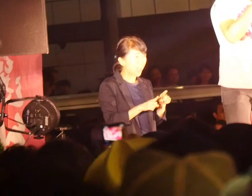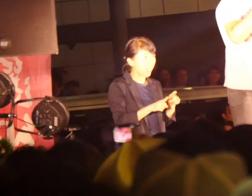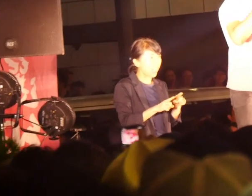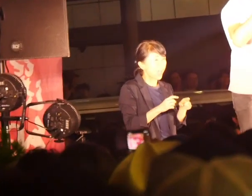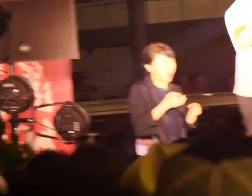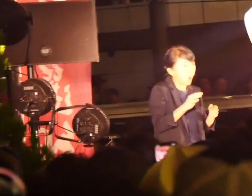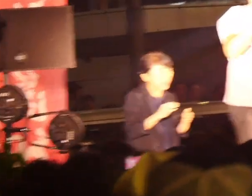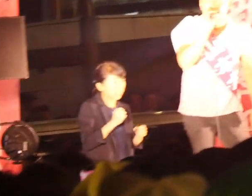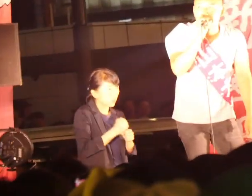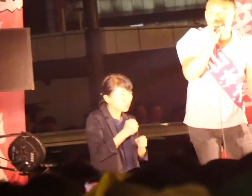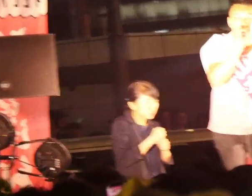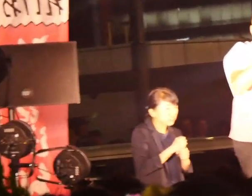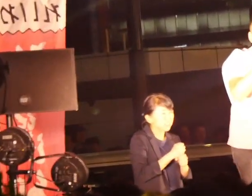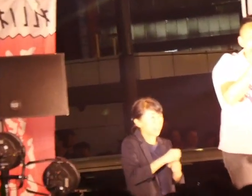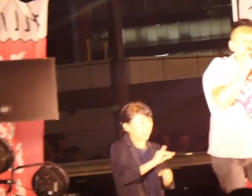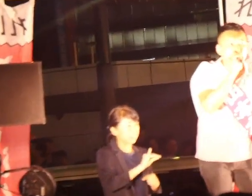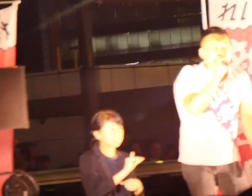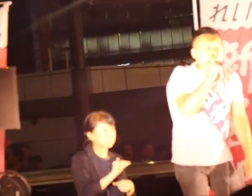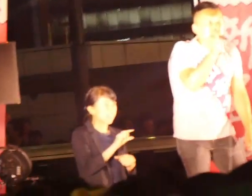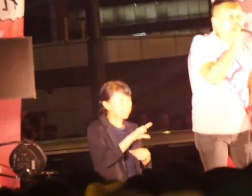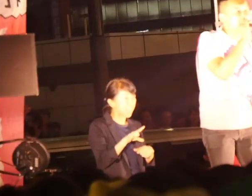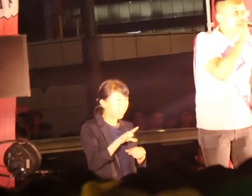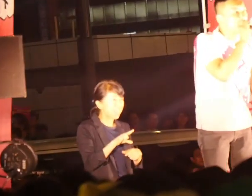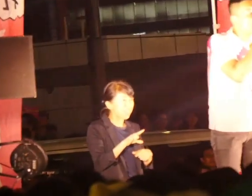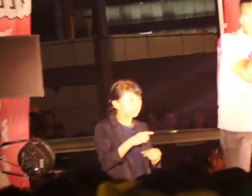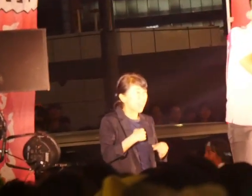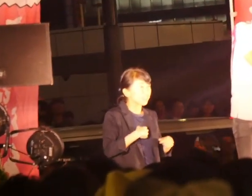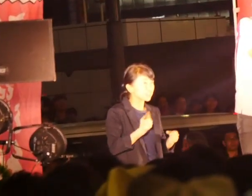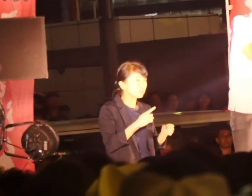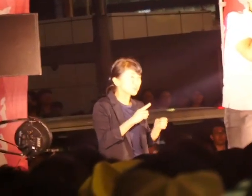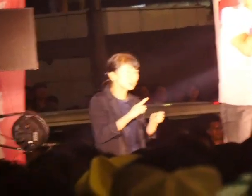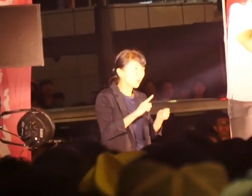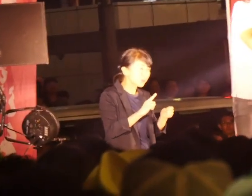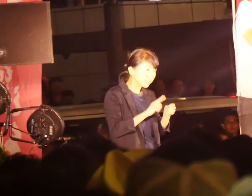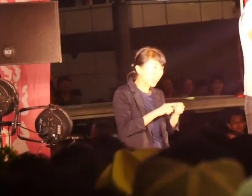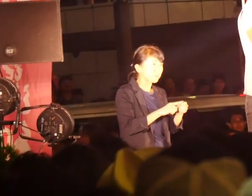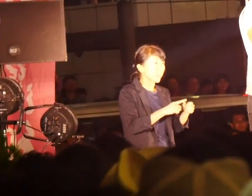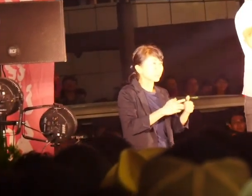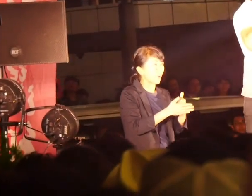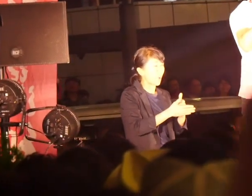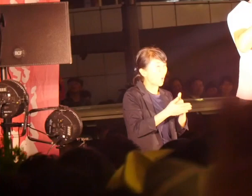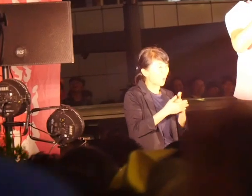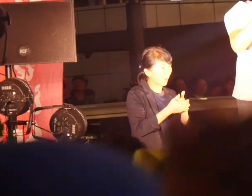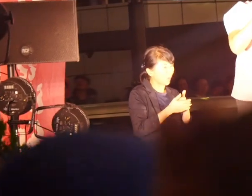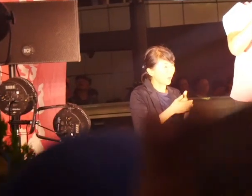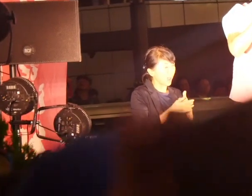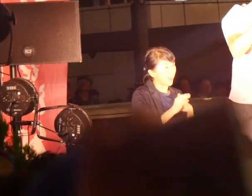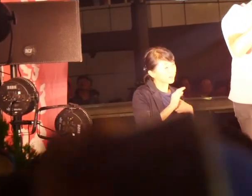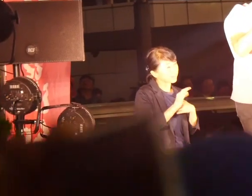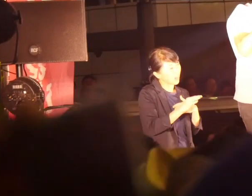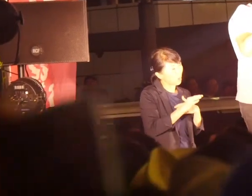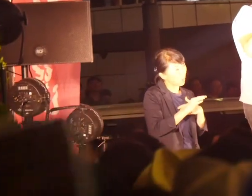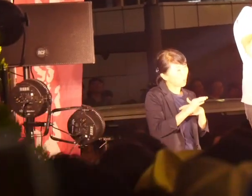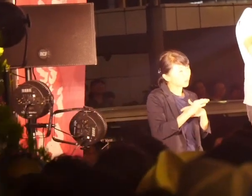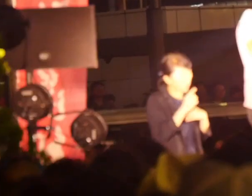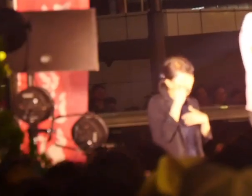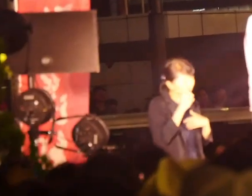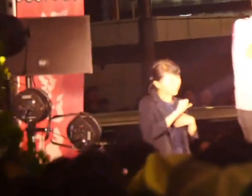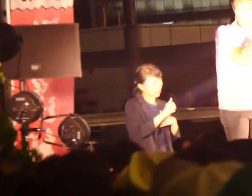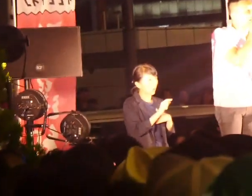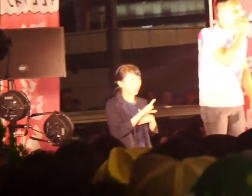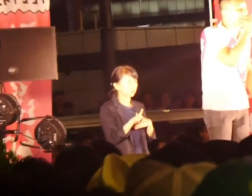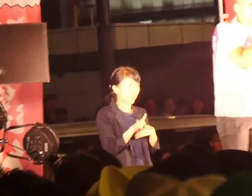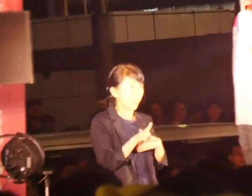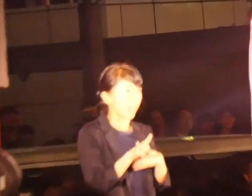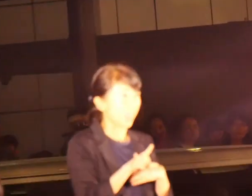絞り出した1000円。自分のためのご褒美に何か買おうと思ってた500円。本